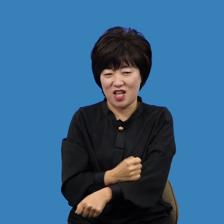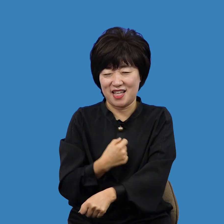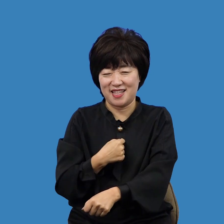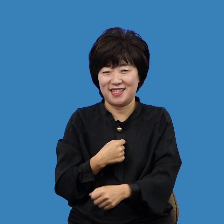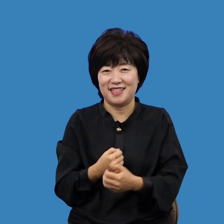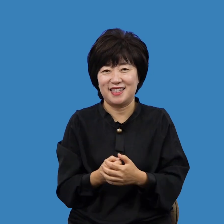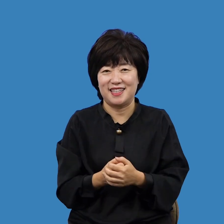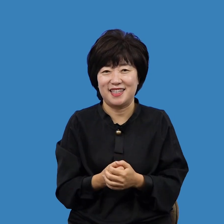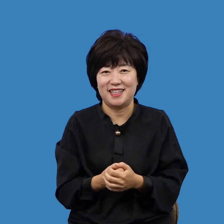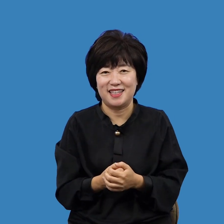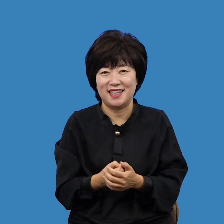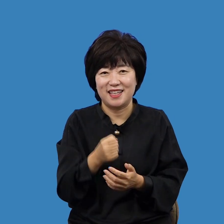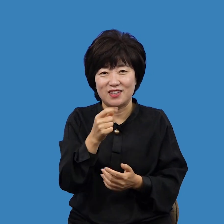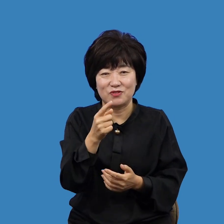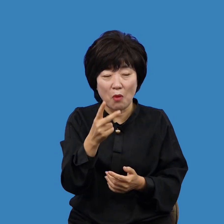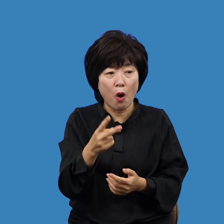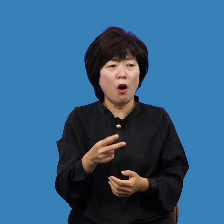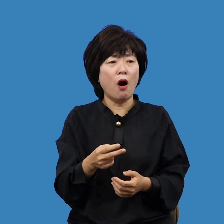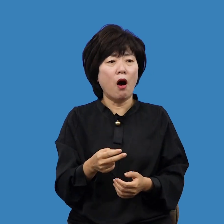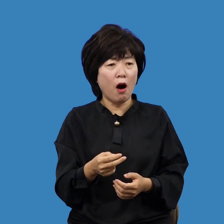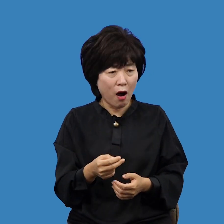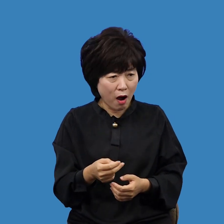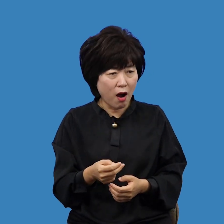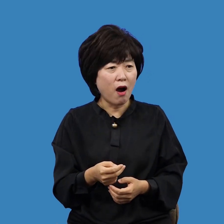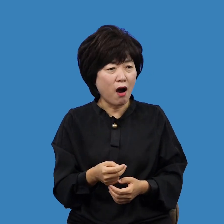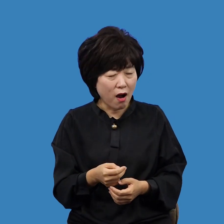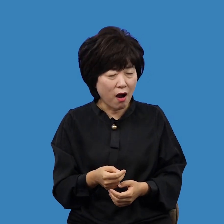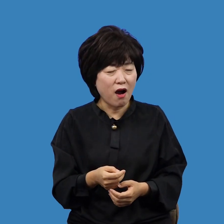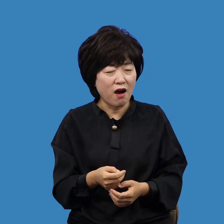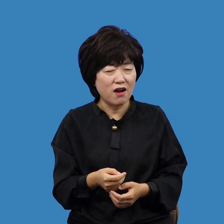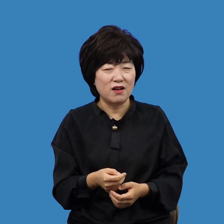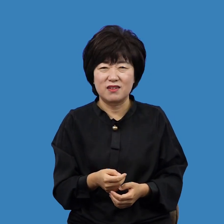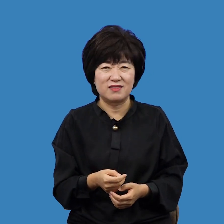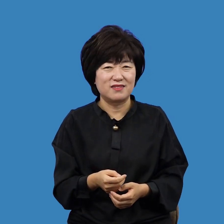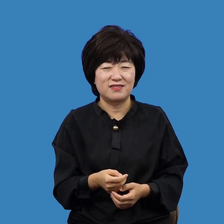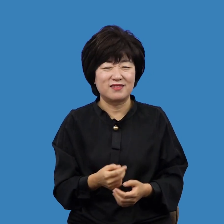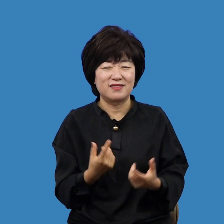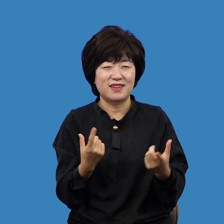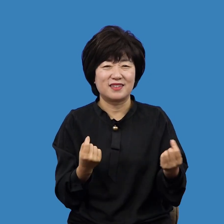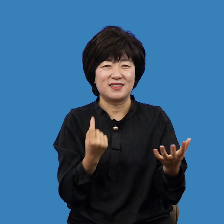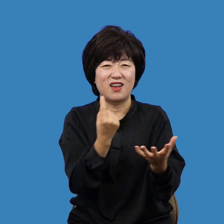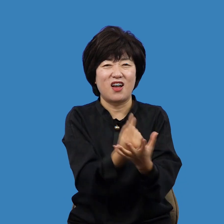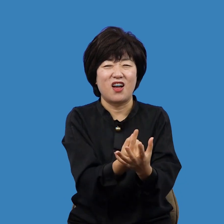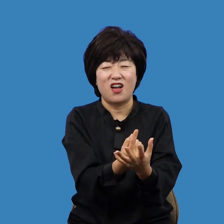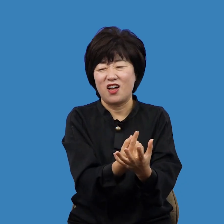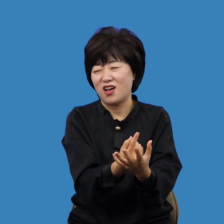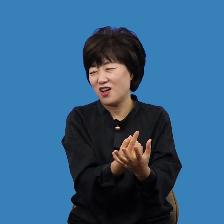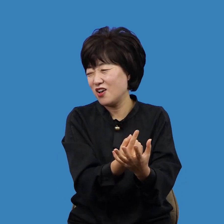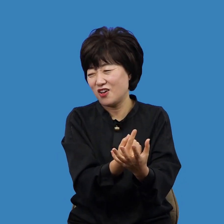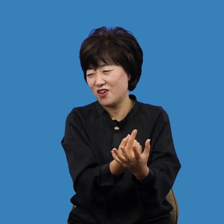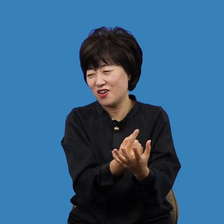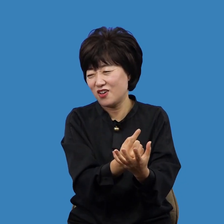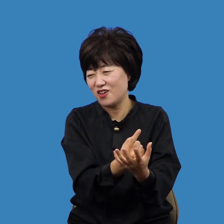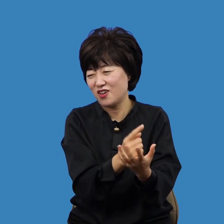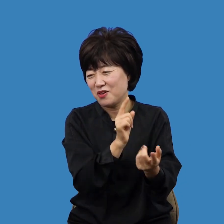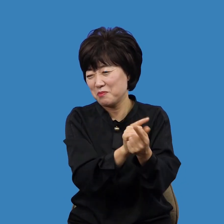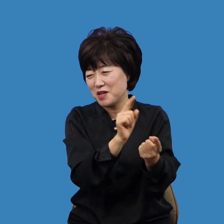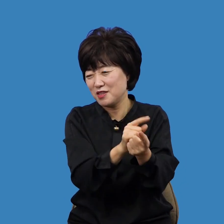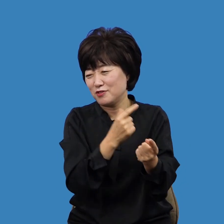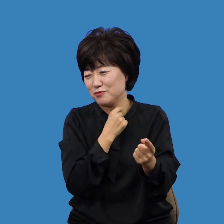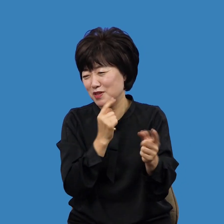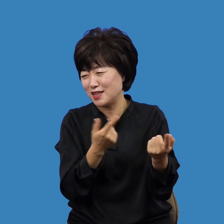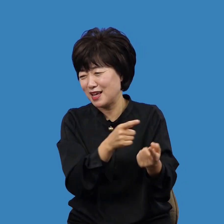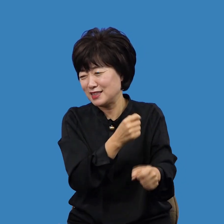이게 처음 한두 번은요 그랬구나 이러는데요 이 사람이랑 같은 셀에 있으면 피곤해지기 시작합니다. 아주